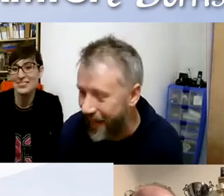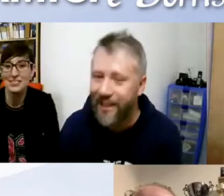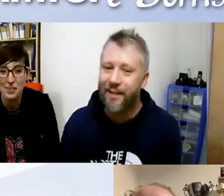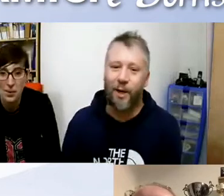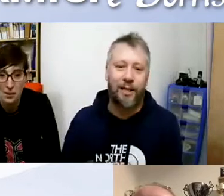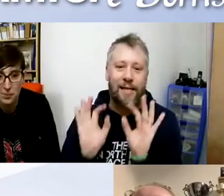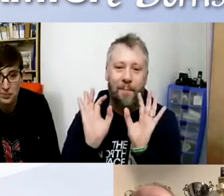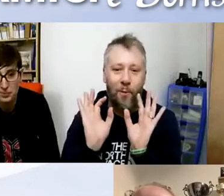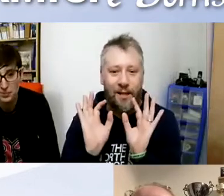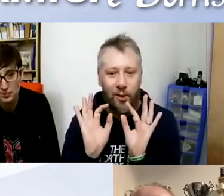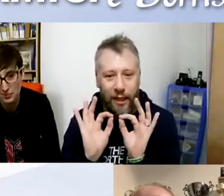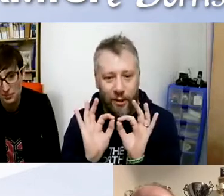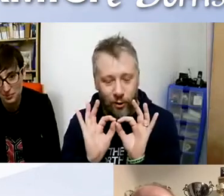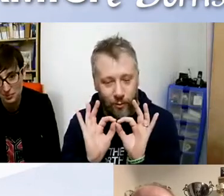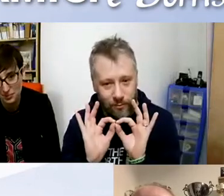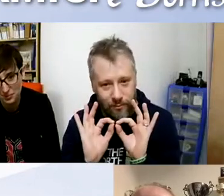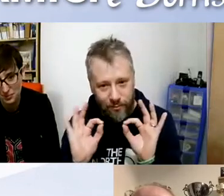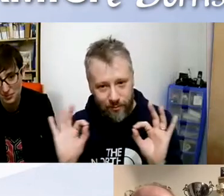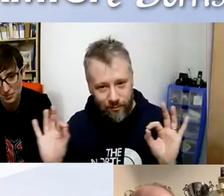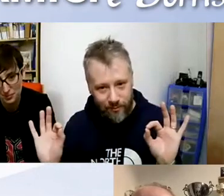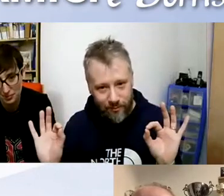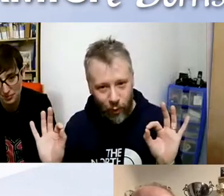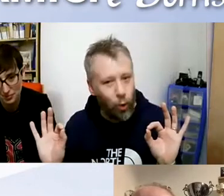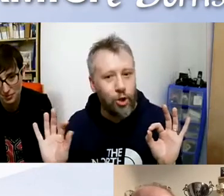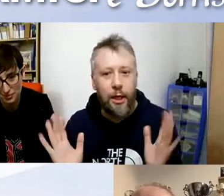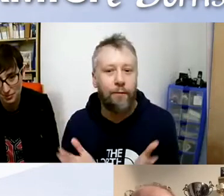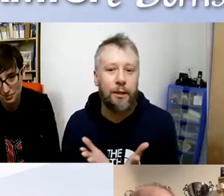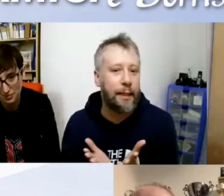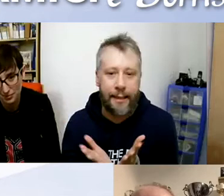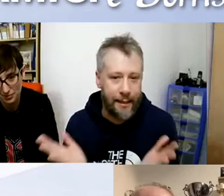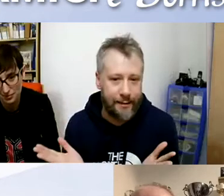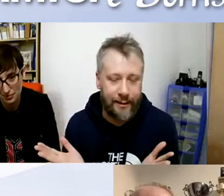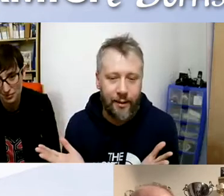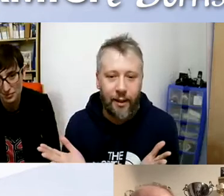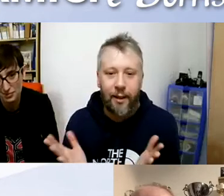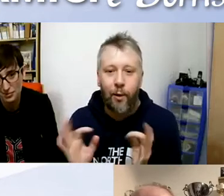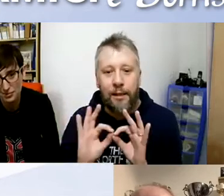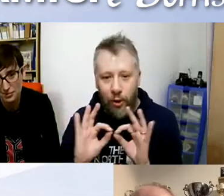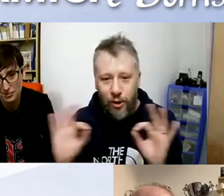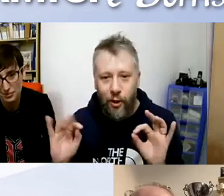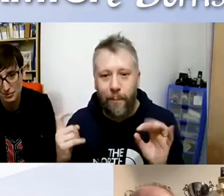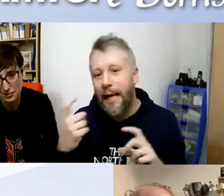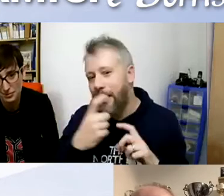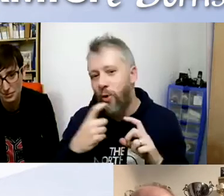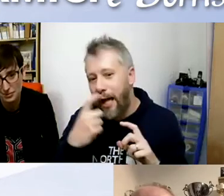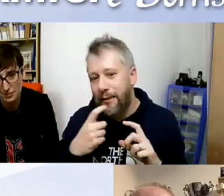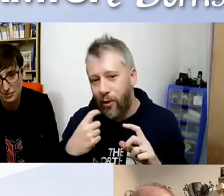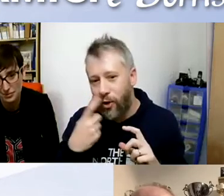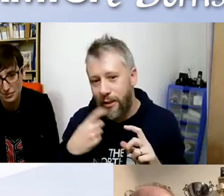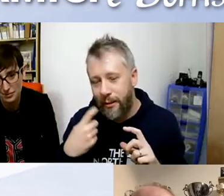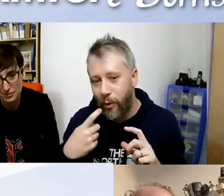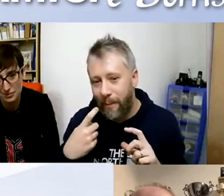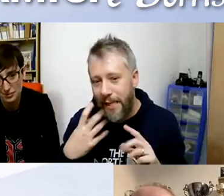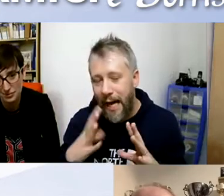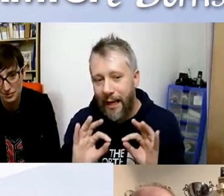dire. Però ad esempio questo segno, così non vuol dire niente. Questo segno abbinato a altre